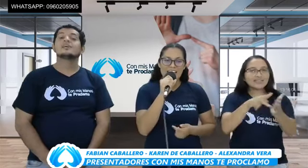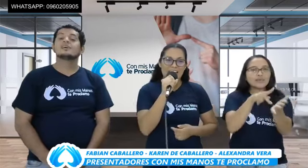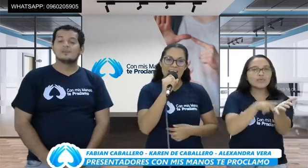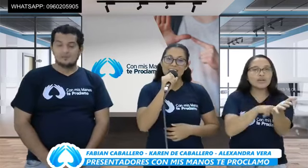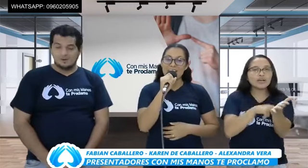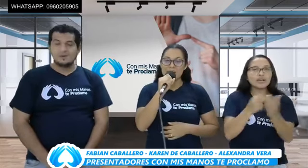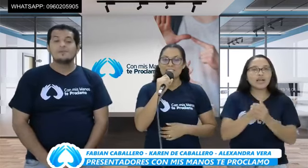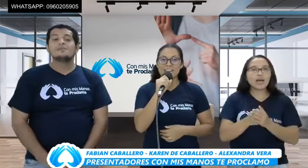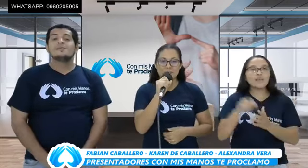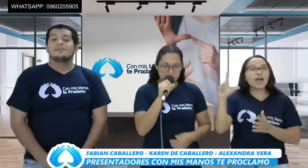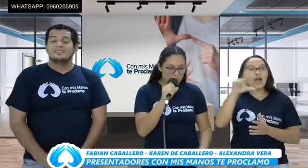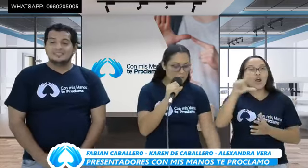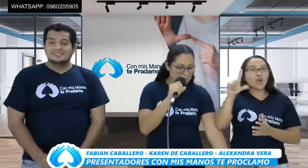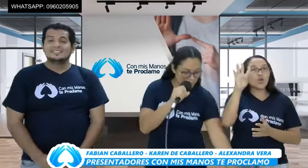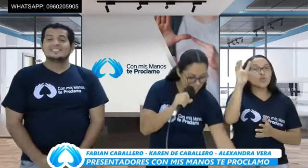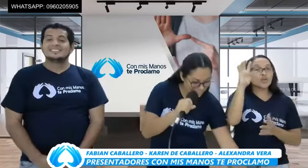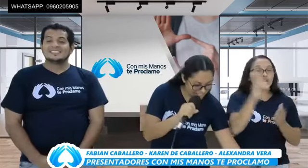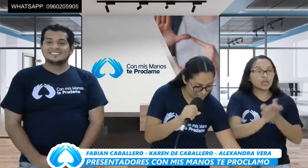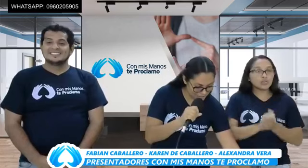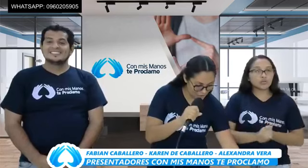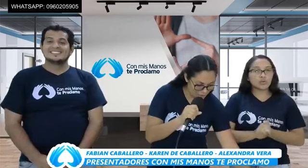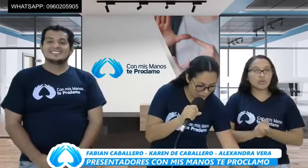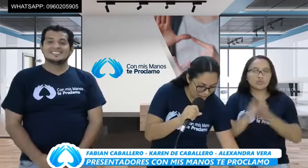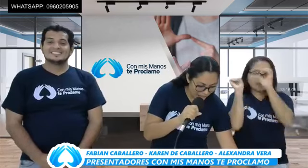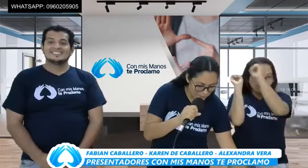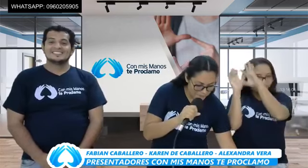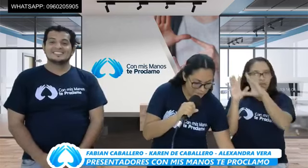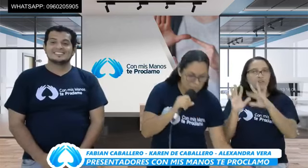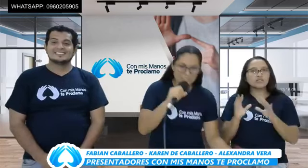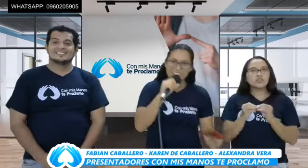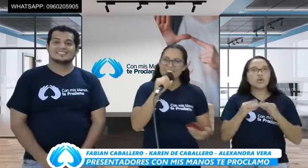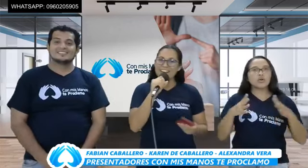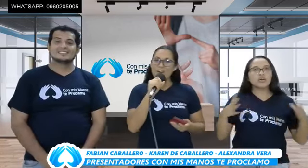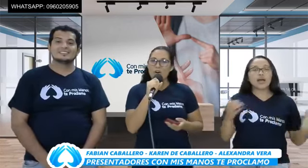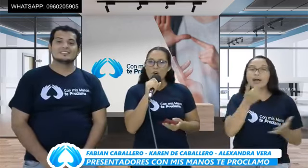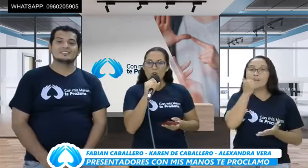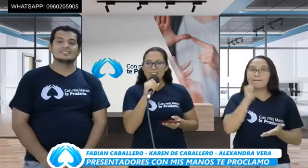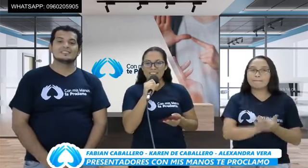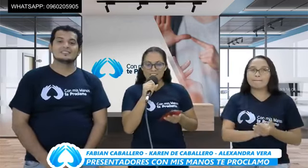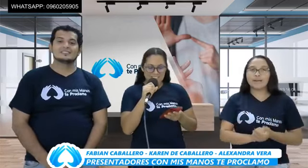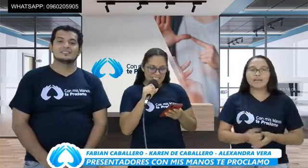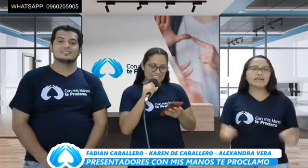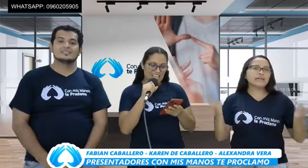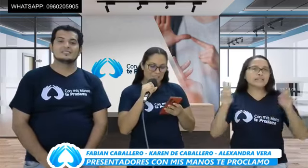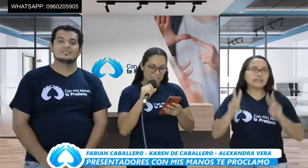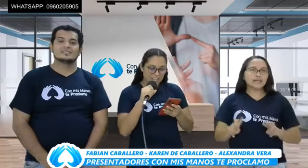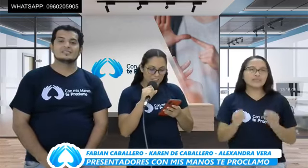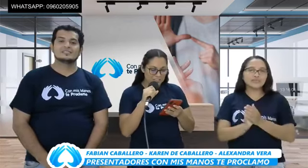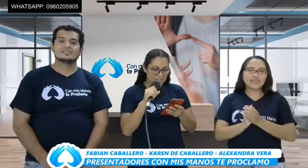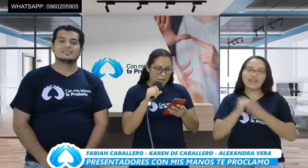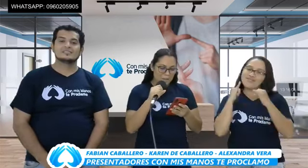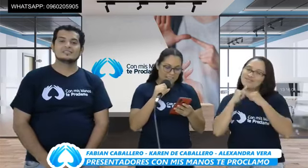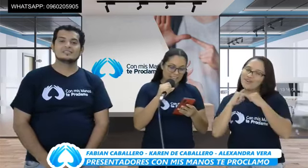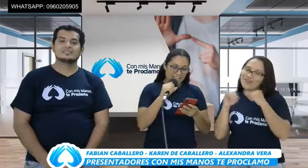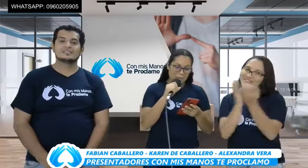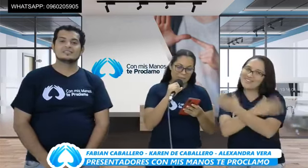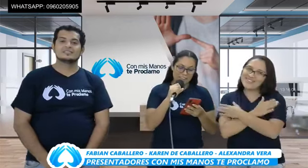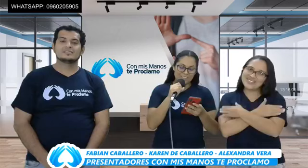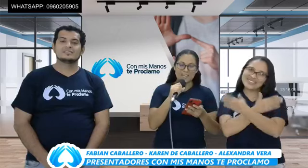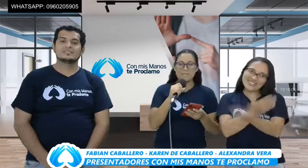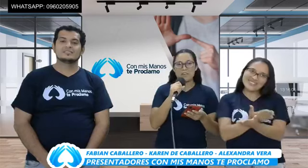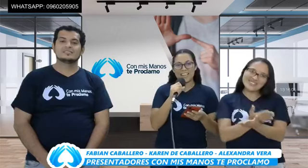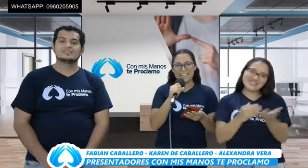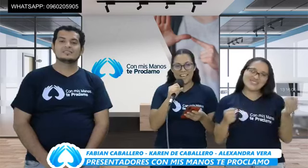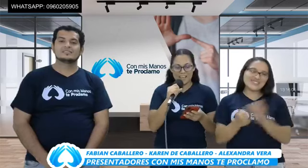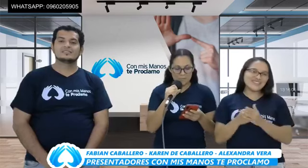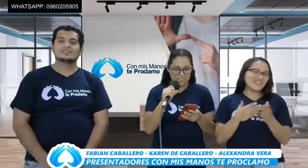lunes, que sé que va a ser de mucha bendición. Amén. Vamos a tener los últimos saluditos para ya